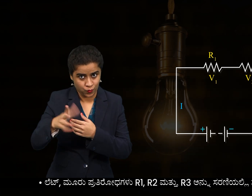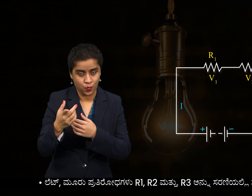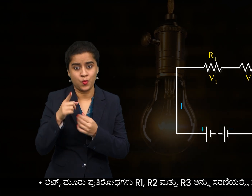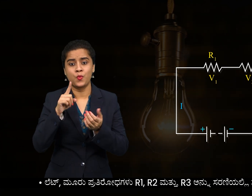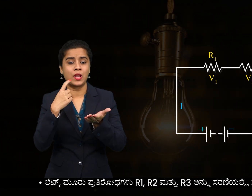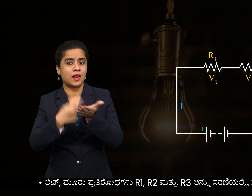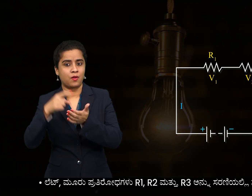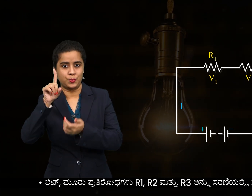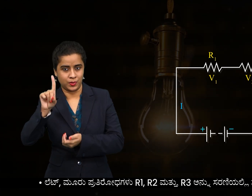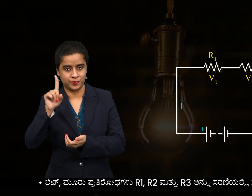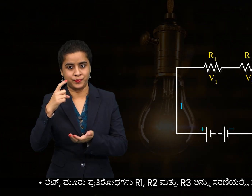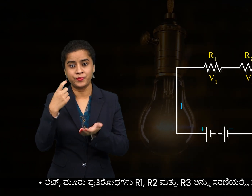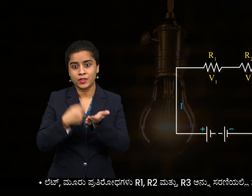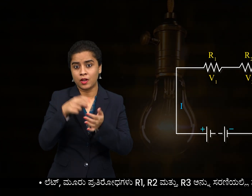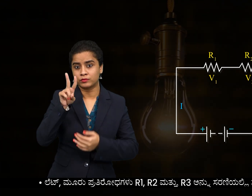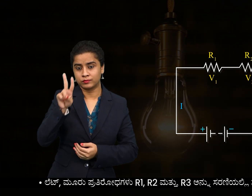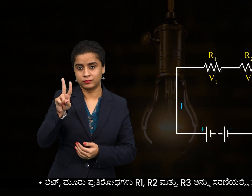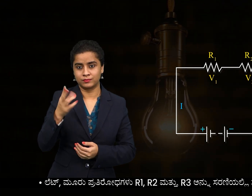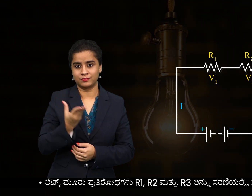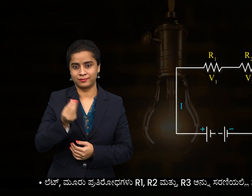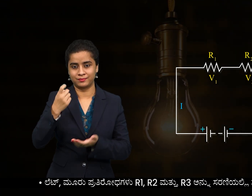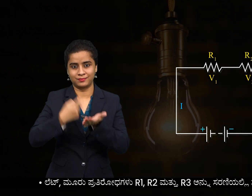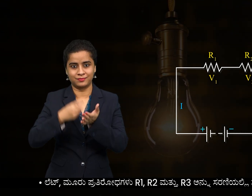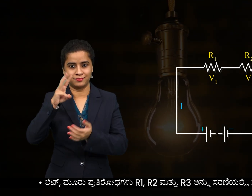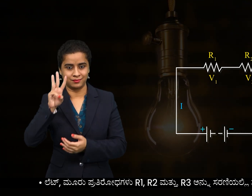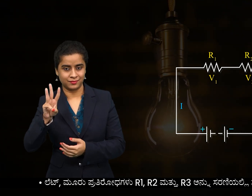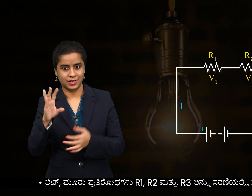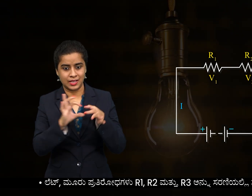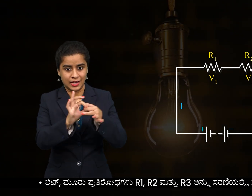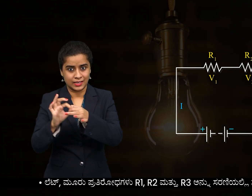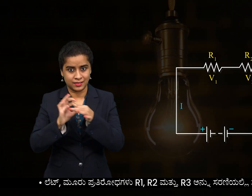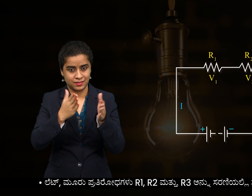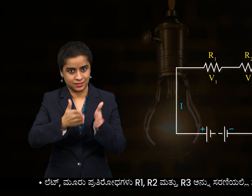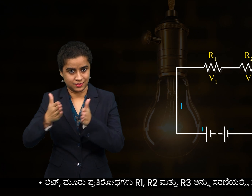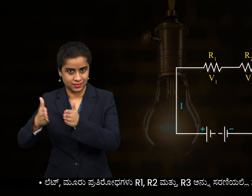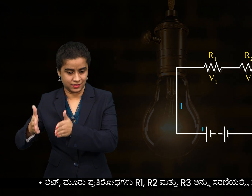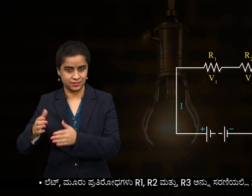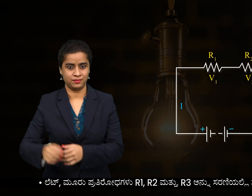R1, R2 ಮತ್ತು R3 ಅನ್ನು ಸರಣಿಯಲ್ಲಿ ಸಂಪರ್ಕಿಸಲಾಗಿದೆ.